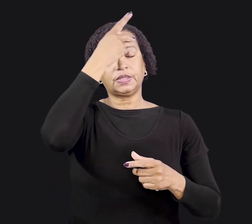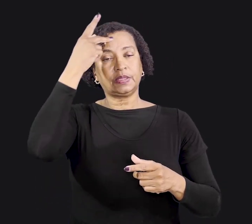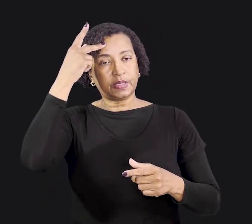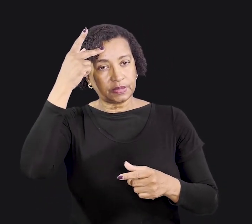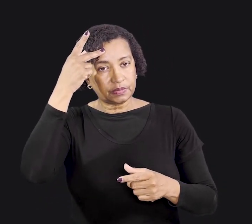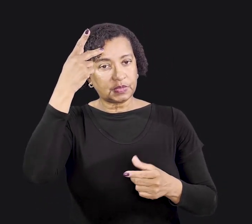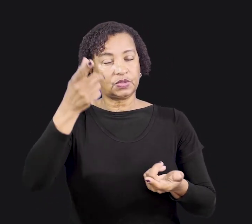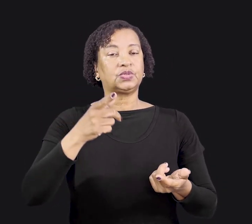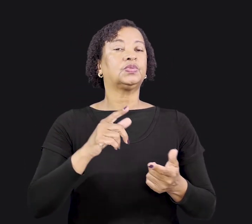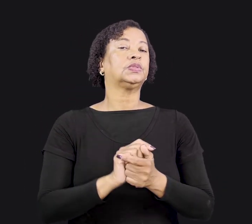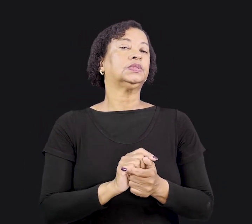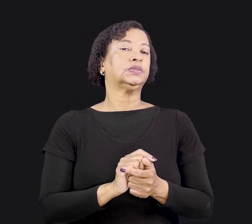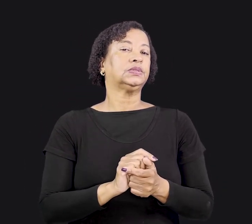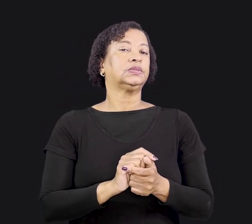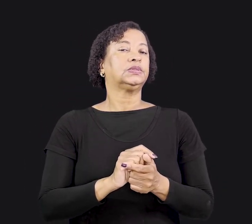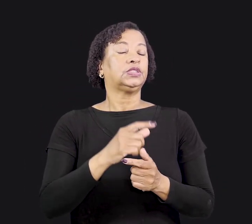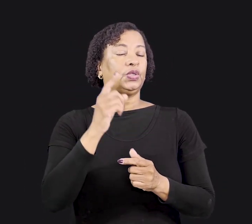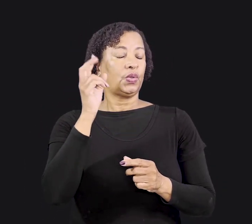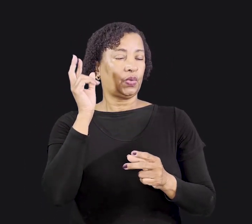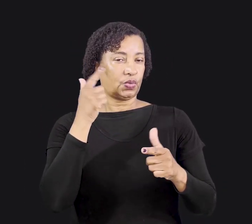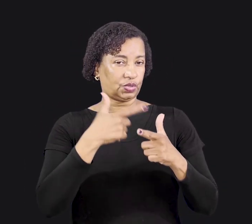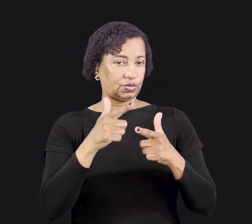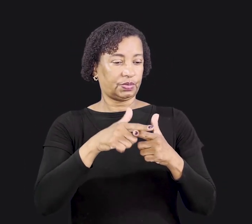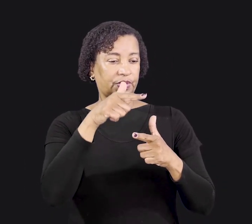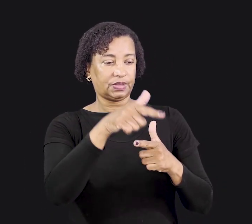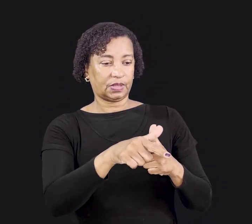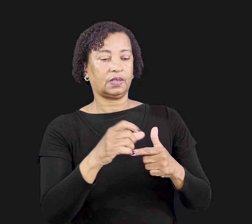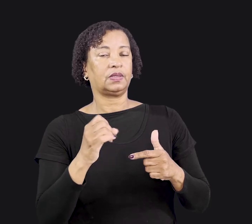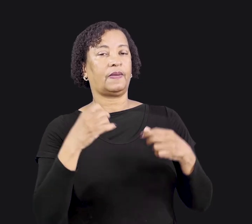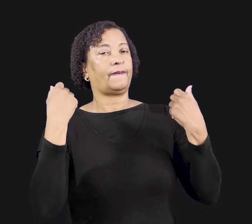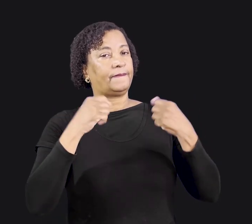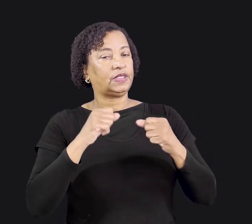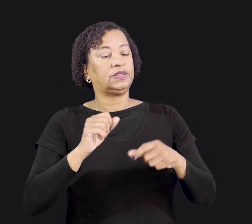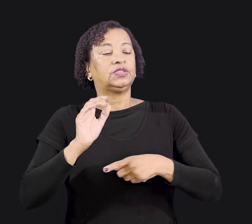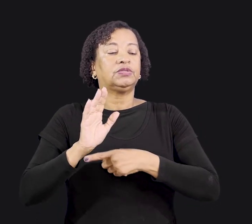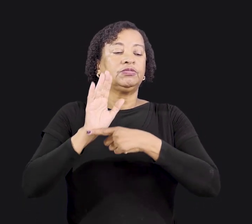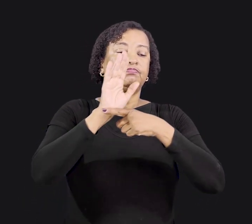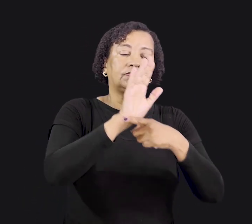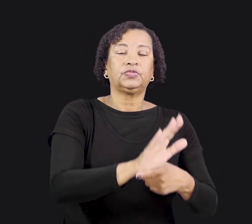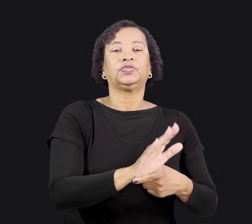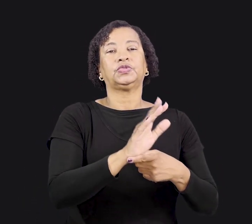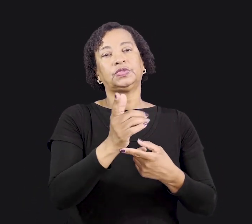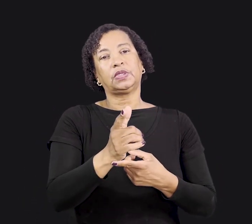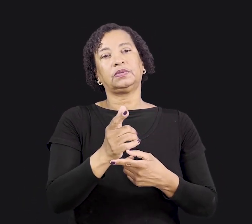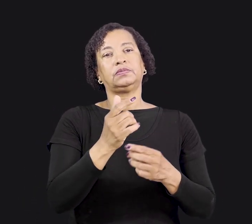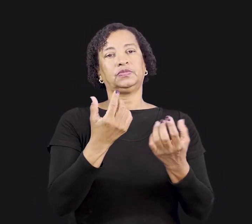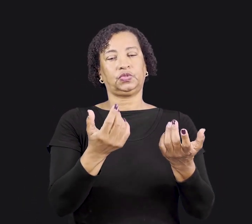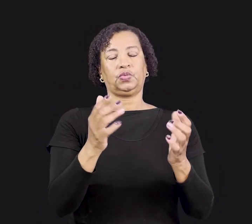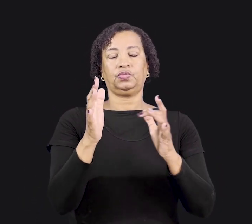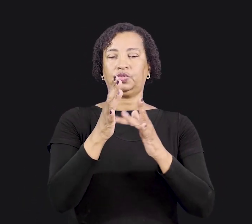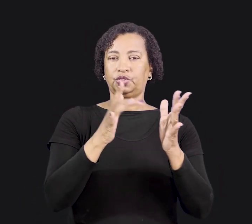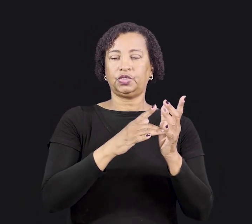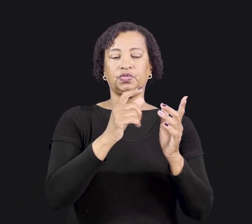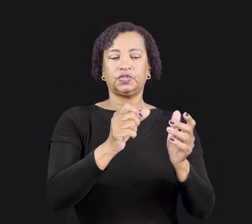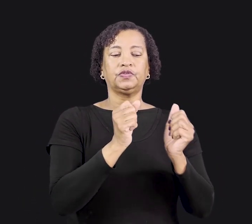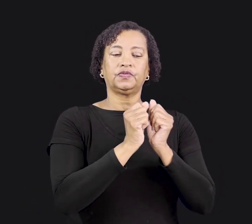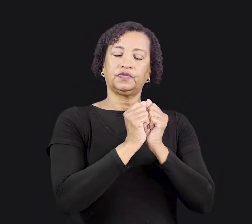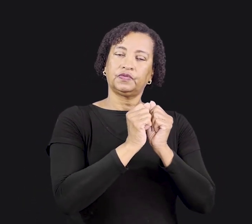no sopé da montanha. Um dos seus problemas é que os valores deles precisam ser ajustados. Com Jesus, você pode ajustar os